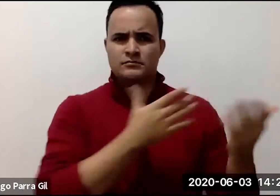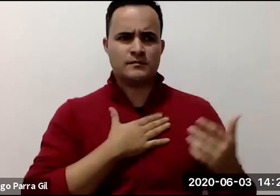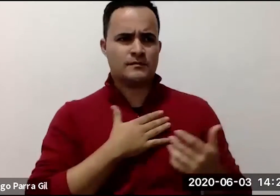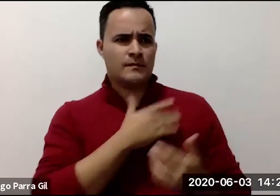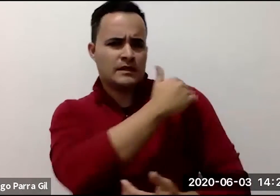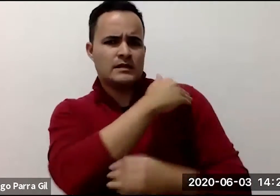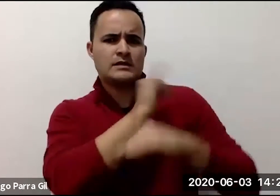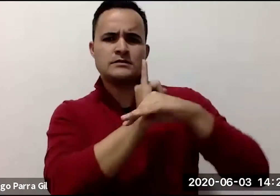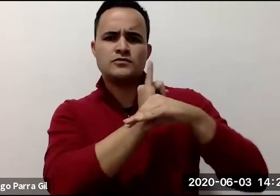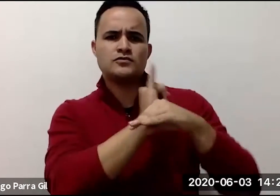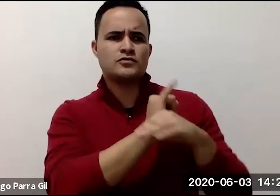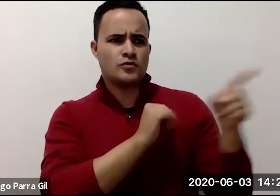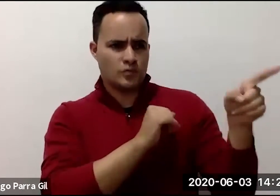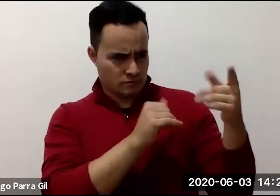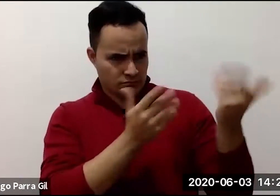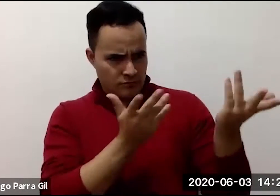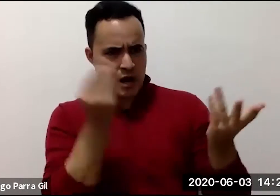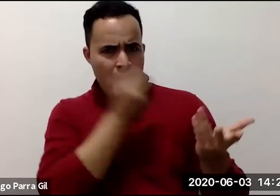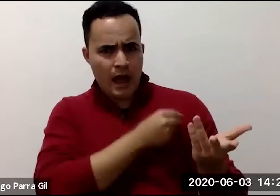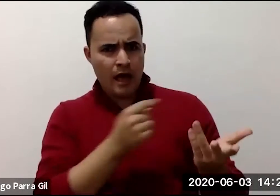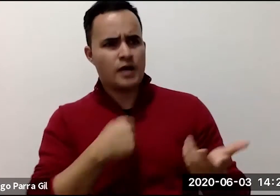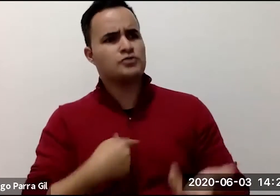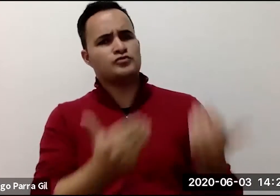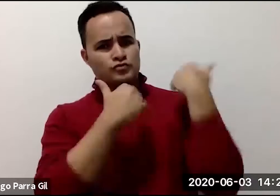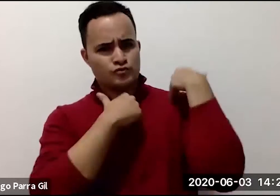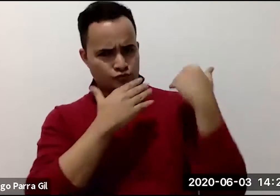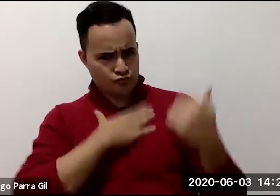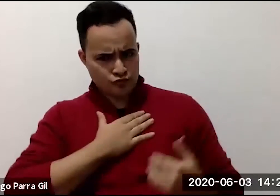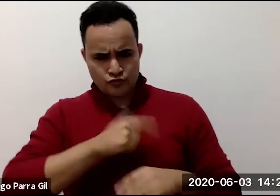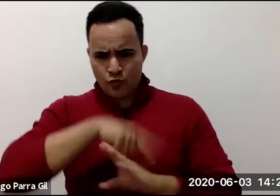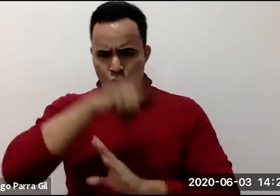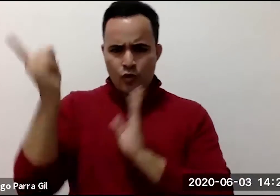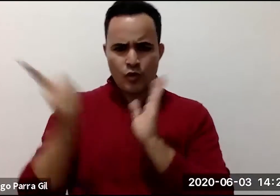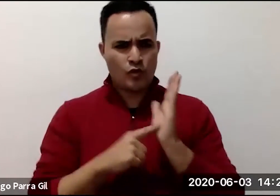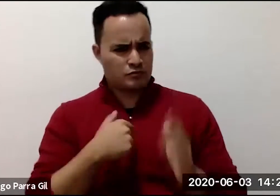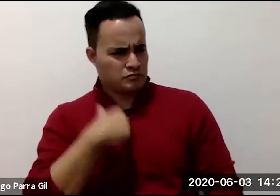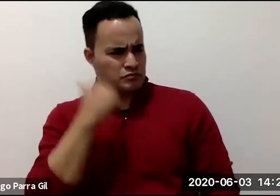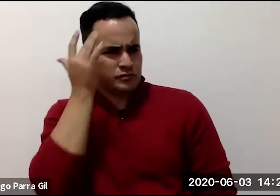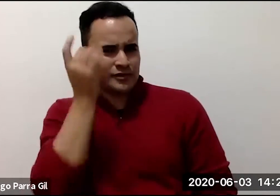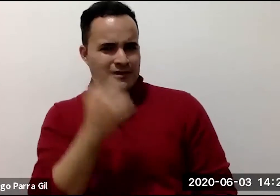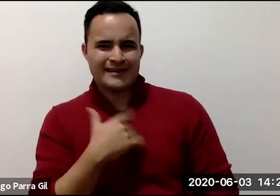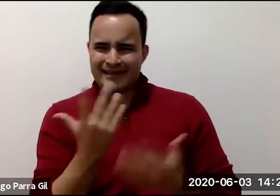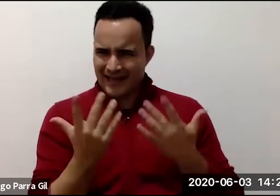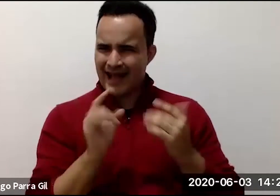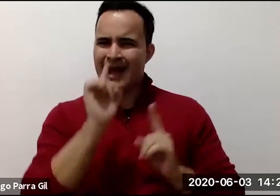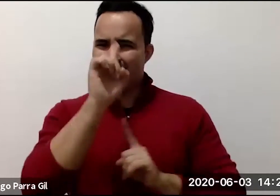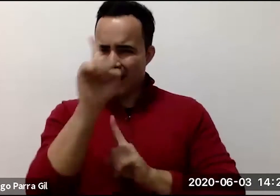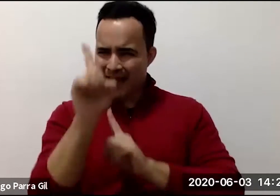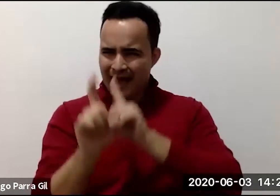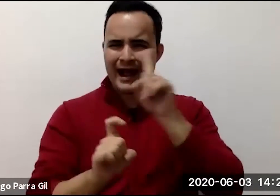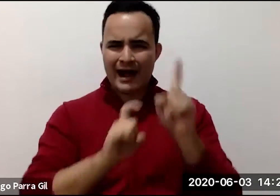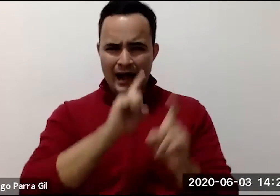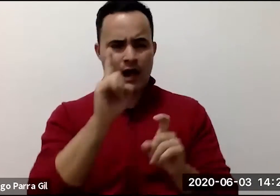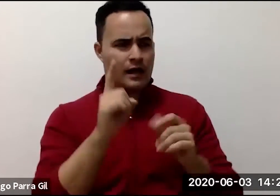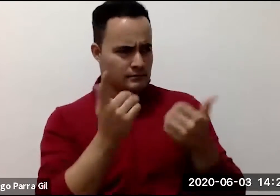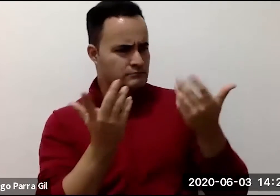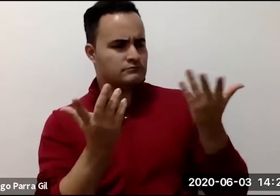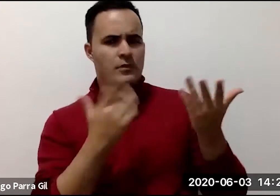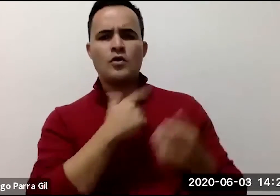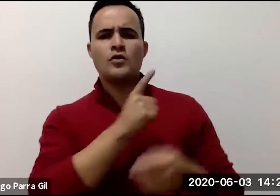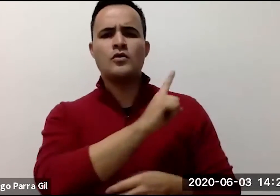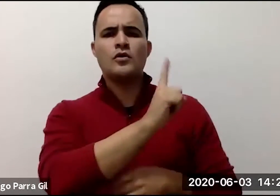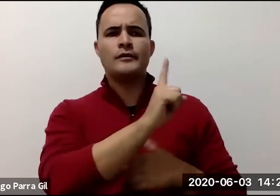con la responsabilidad individual solamente, ¿no? El cuestionar también el por qué no puede existir